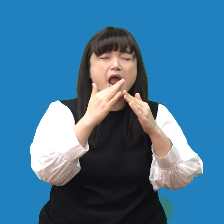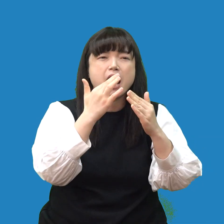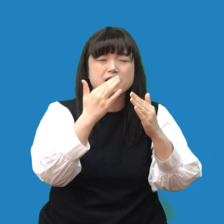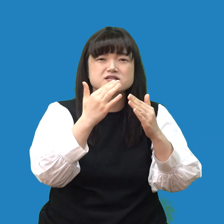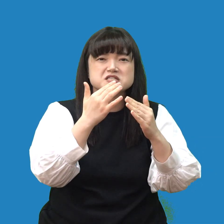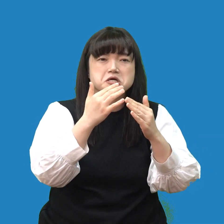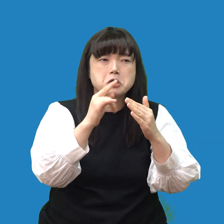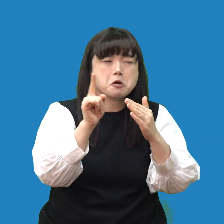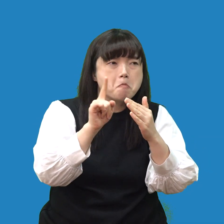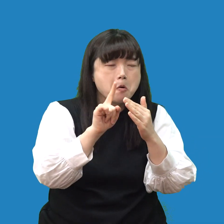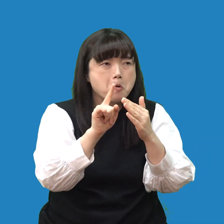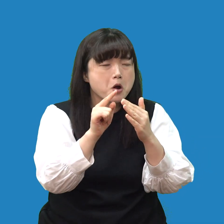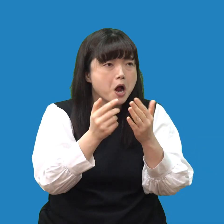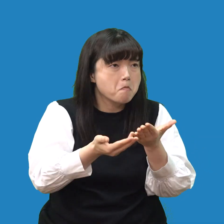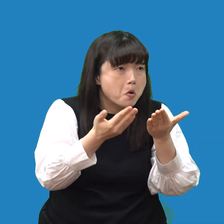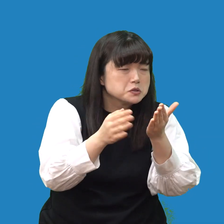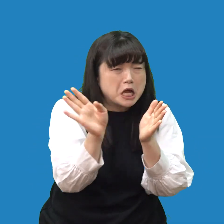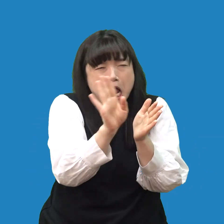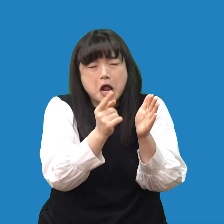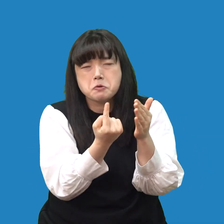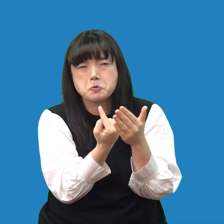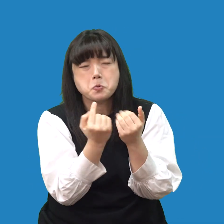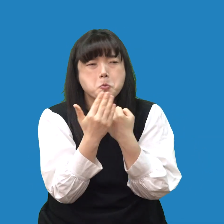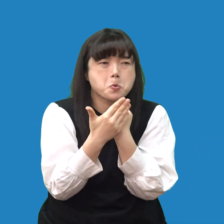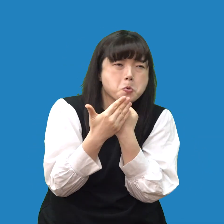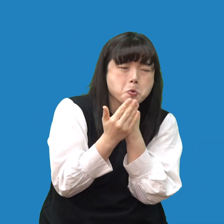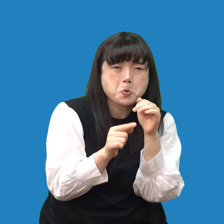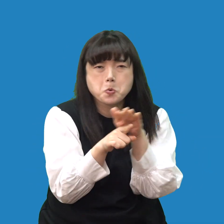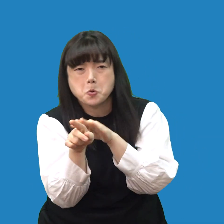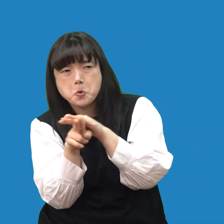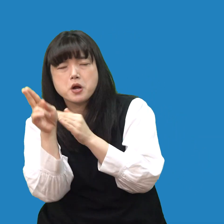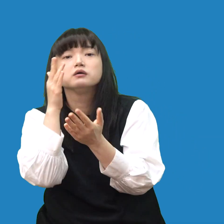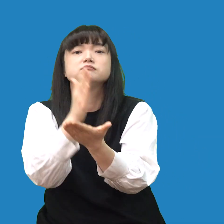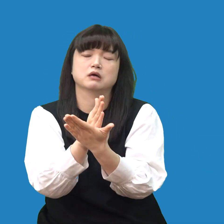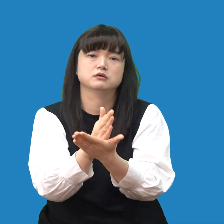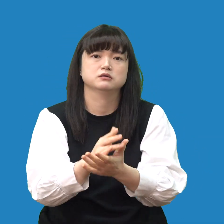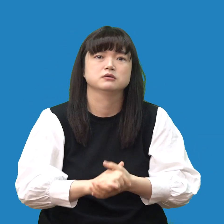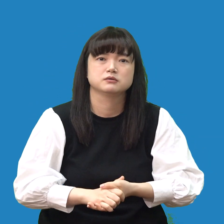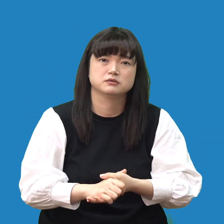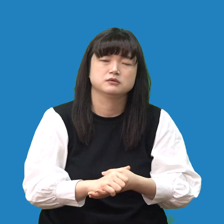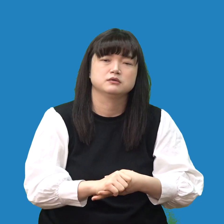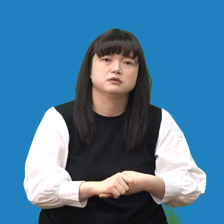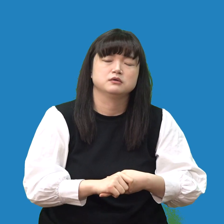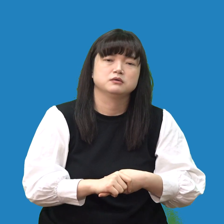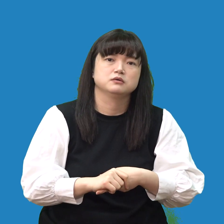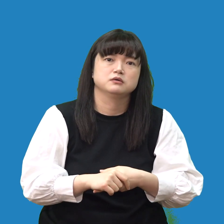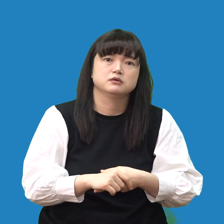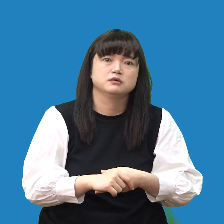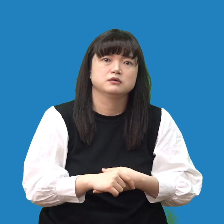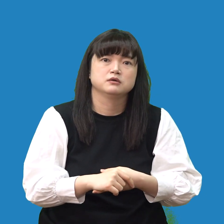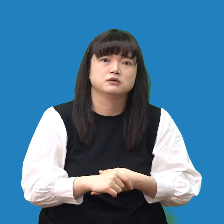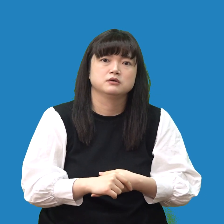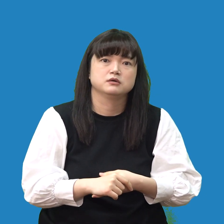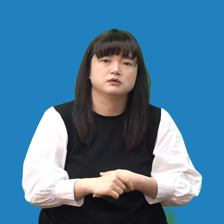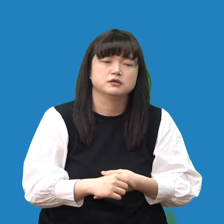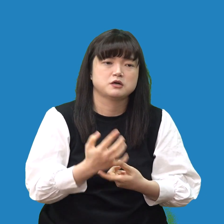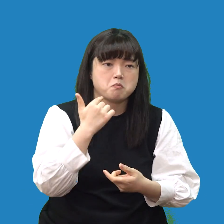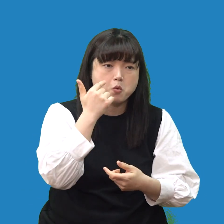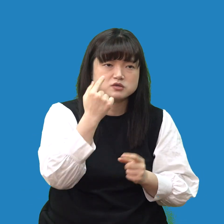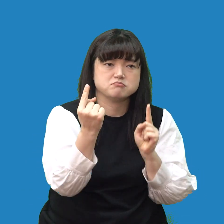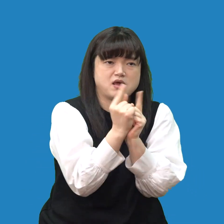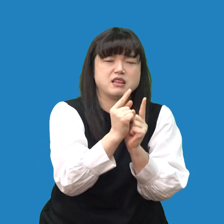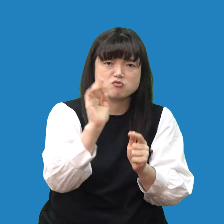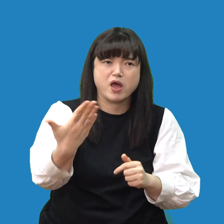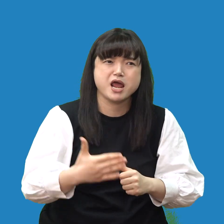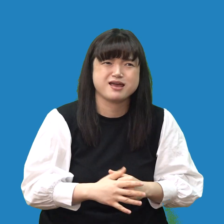미꾸라지처럼 빠져나가려고 하고 봉사해서 애들 핑계대면서 빠져나가려는 거 이제 그만하십시오. 이제 제 얼굴 대면해야 될